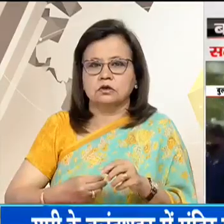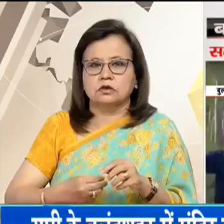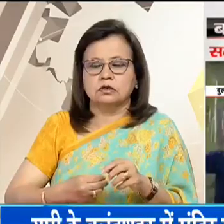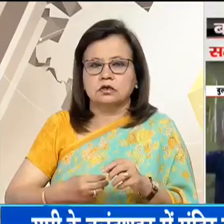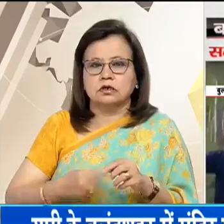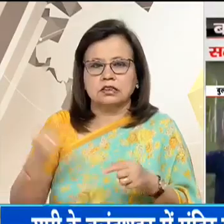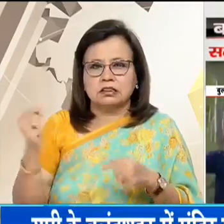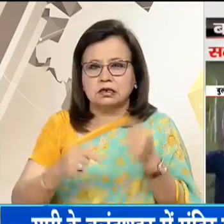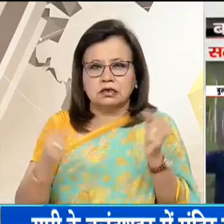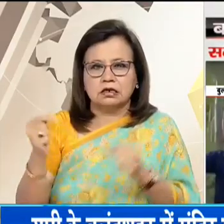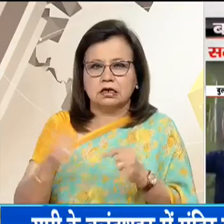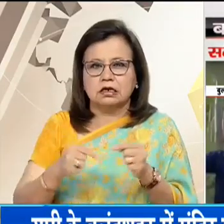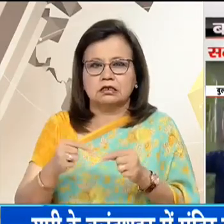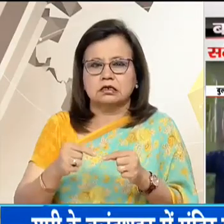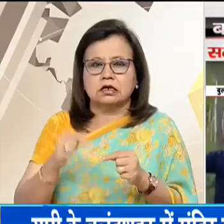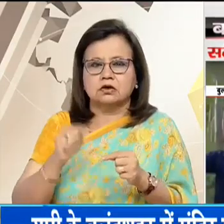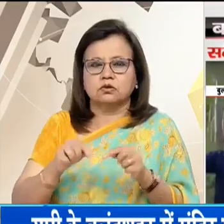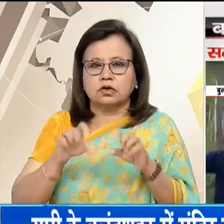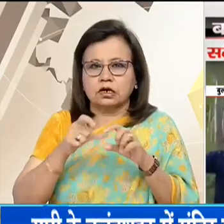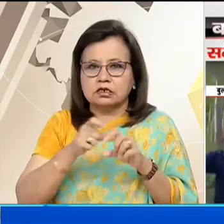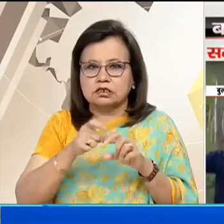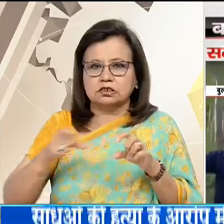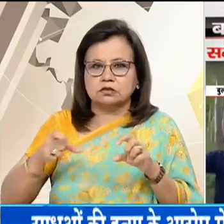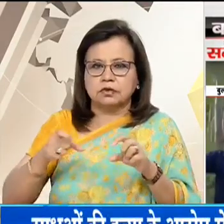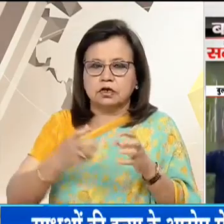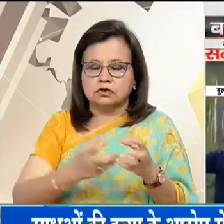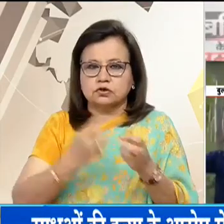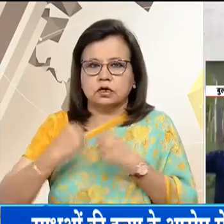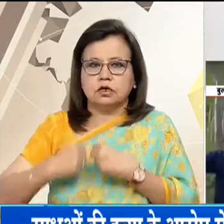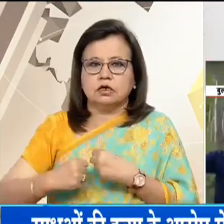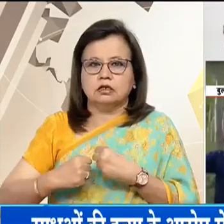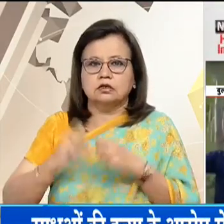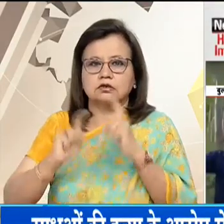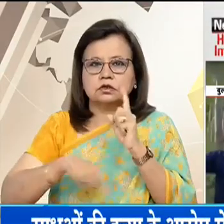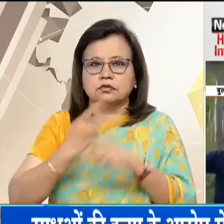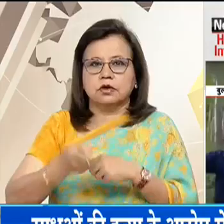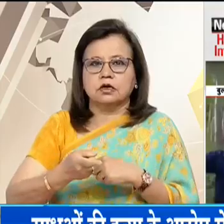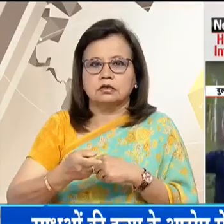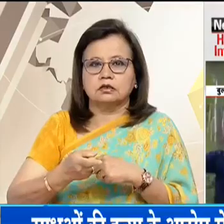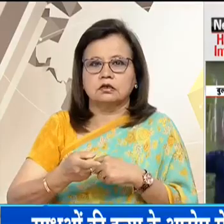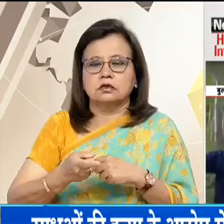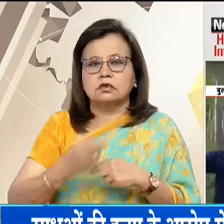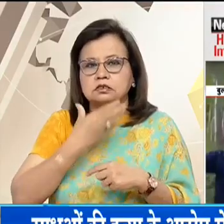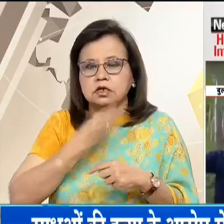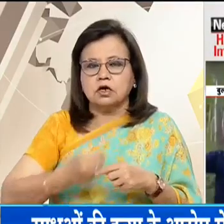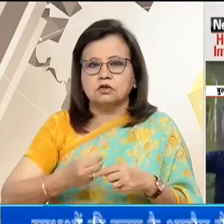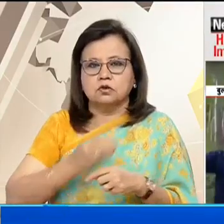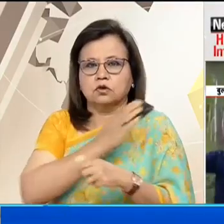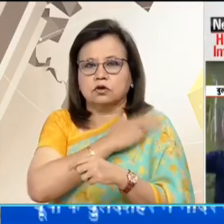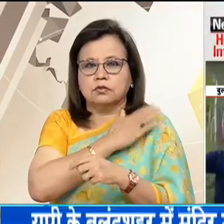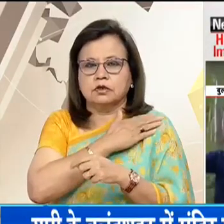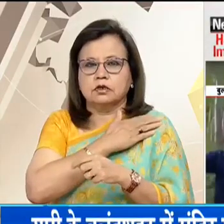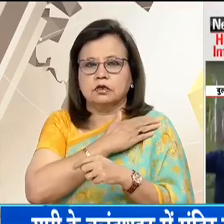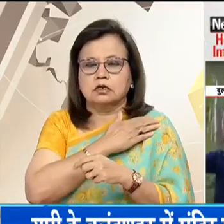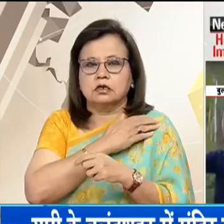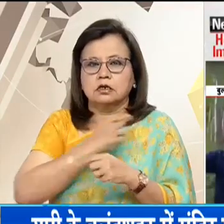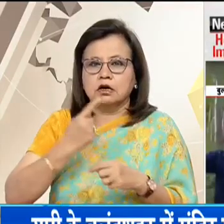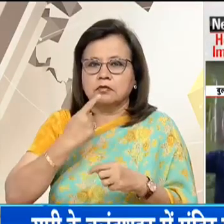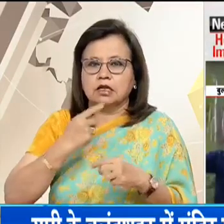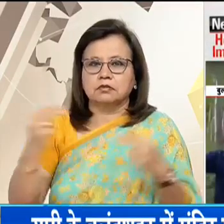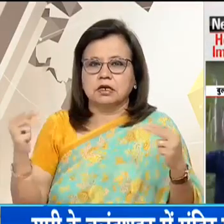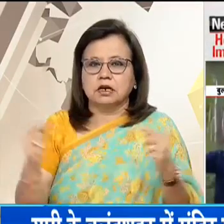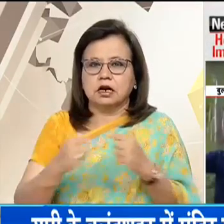परिशान किया था उनका चिम्ता चुरा लिया था इसके बाद साधूओं और आरोपी